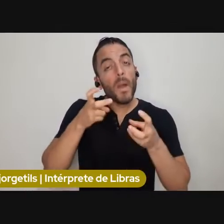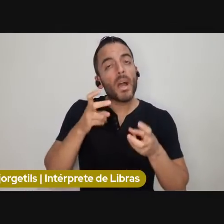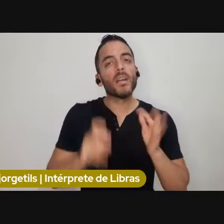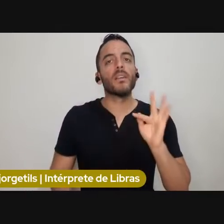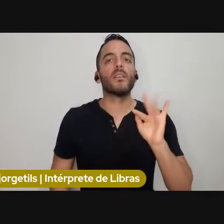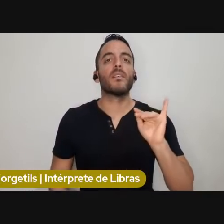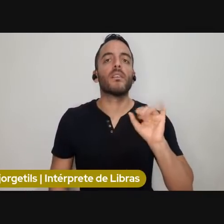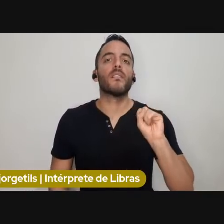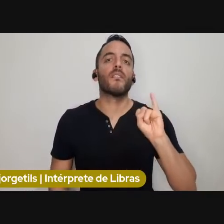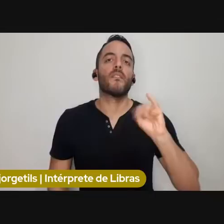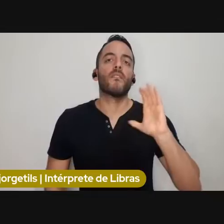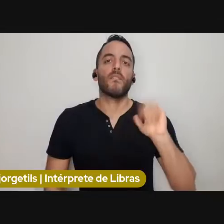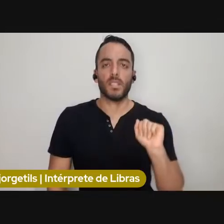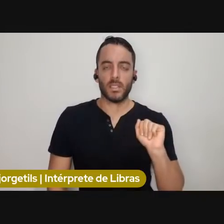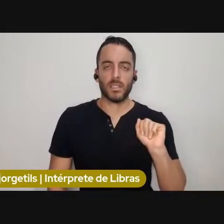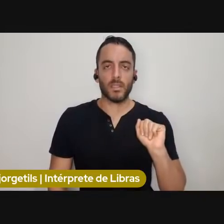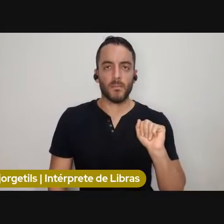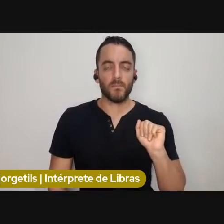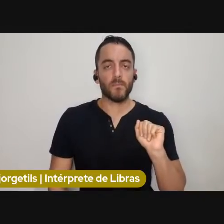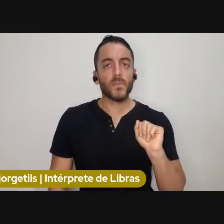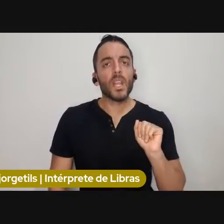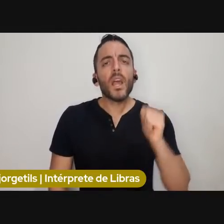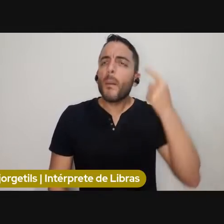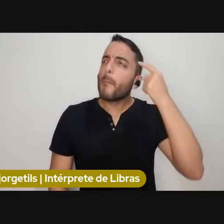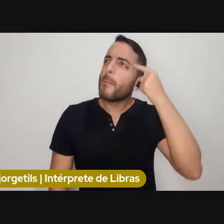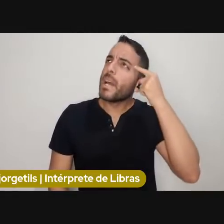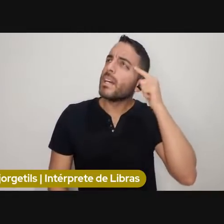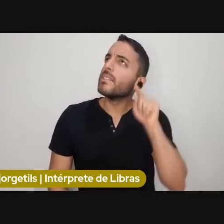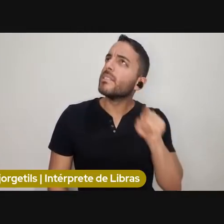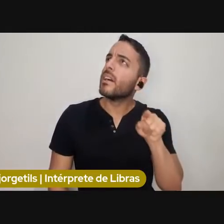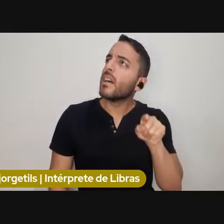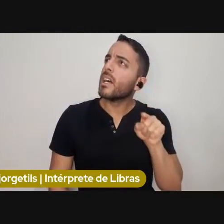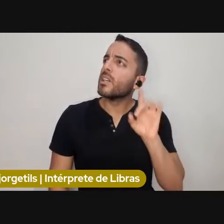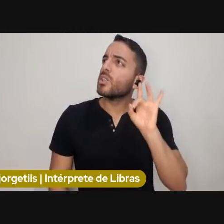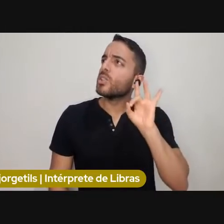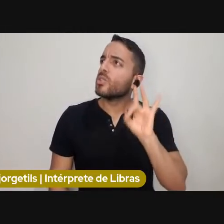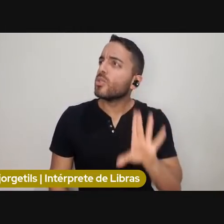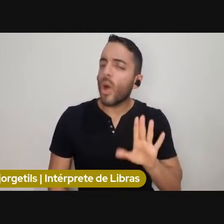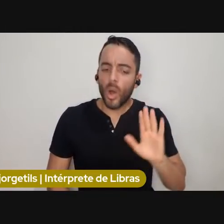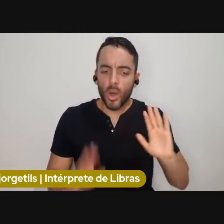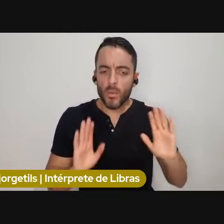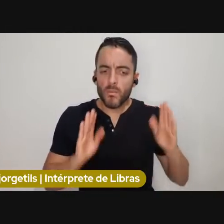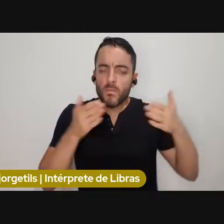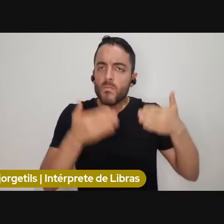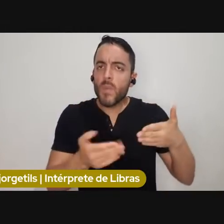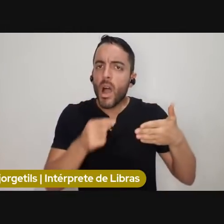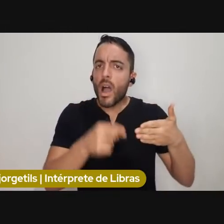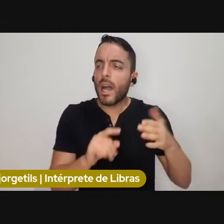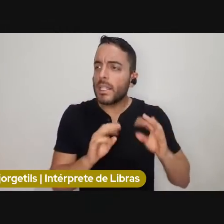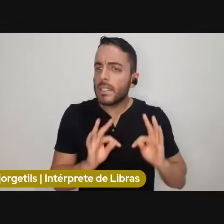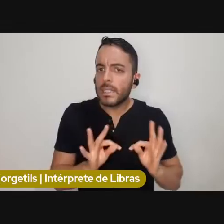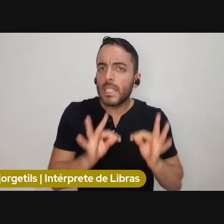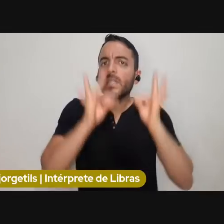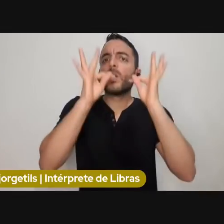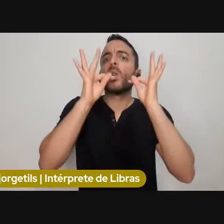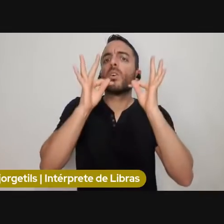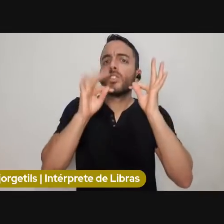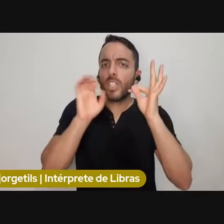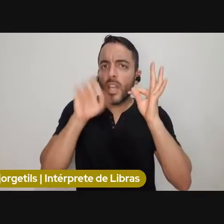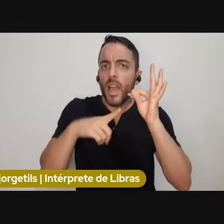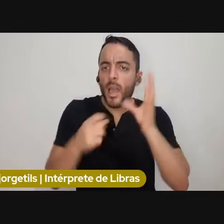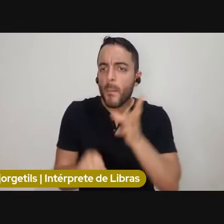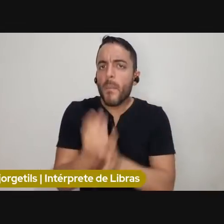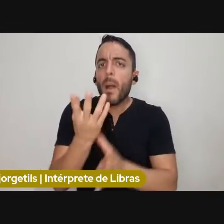pouco essa ideia da física como sendo algo só muito voltado para tecnologia e para aplicação. Essa é